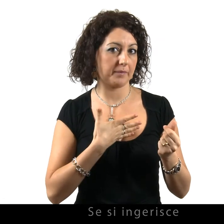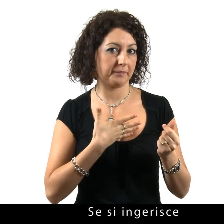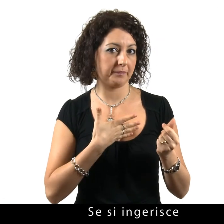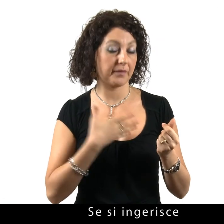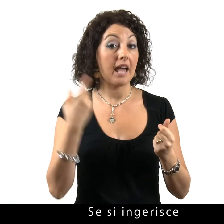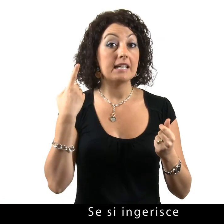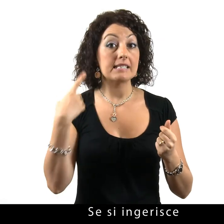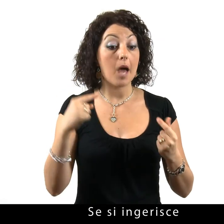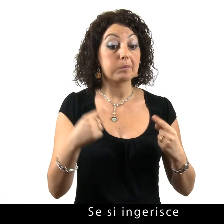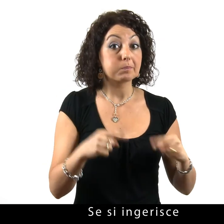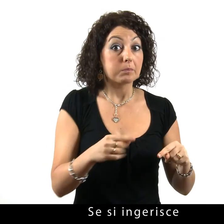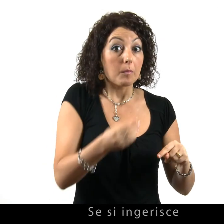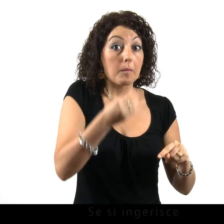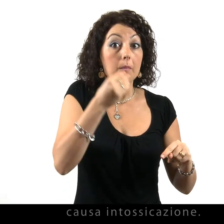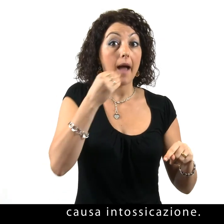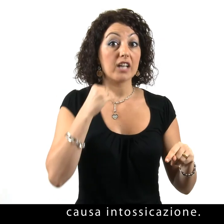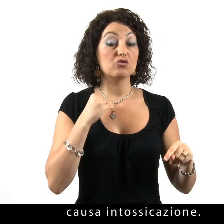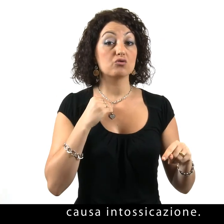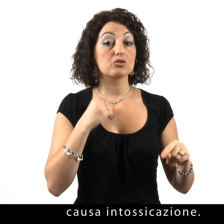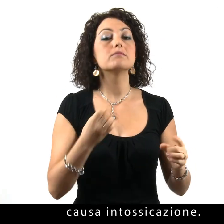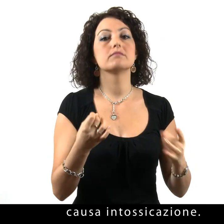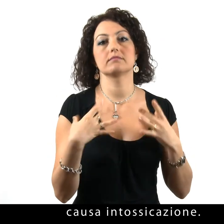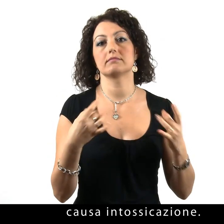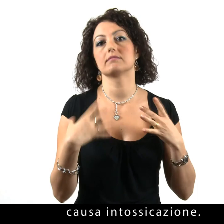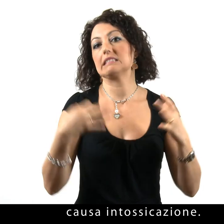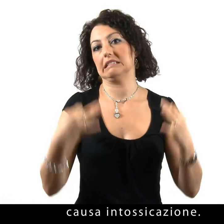Se si ingerisce, causa intossicazione.